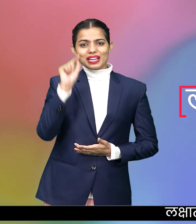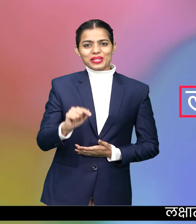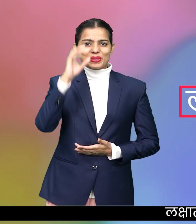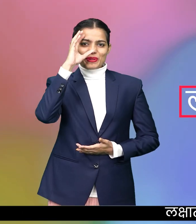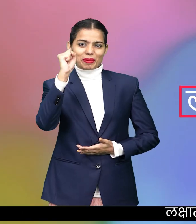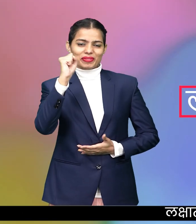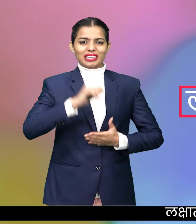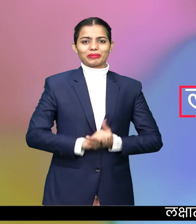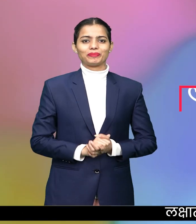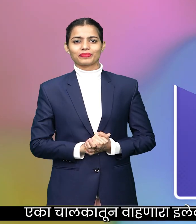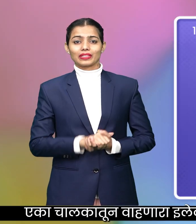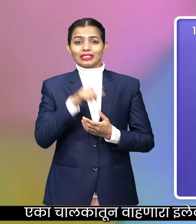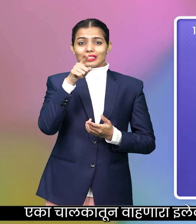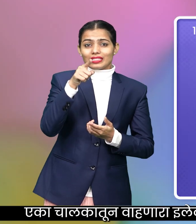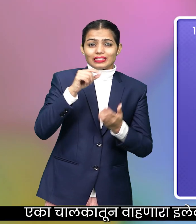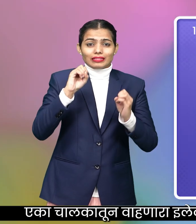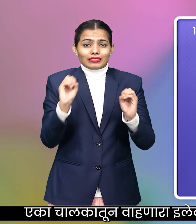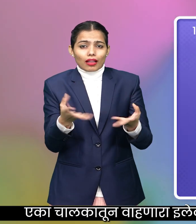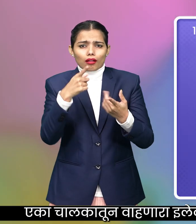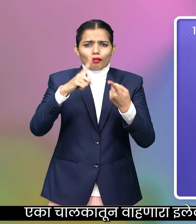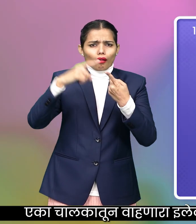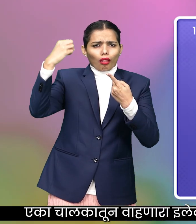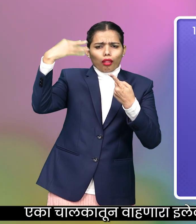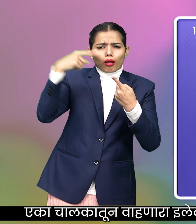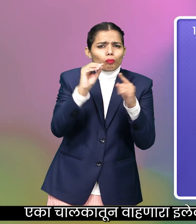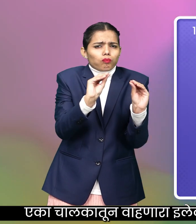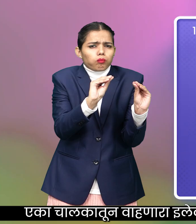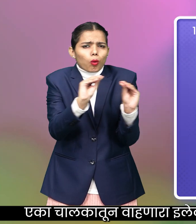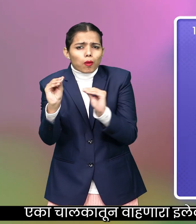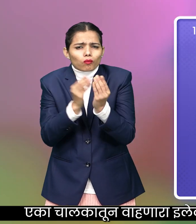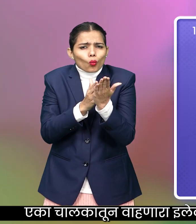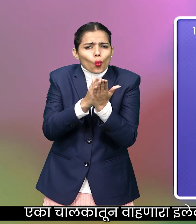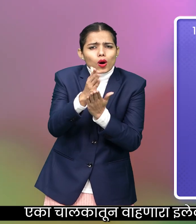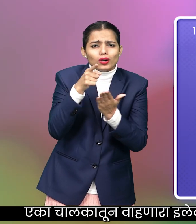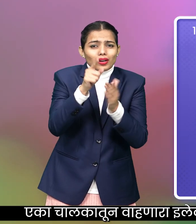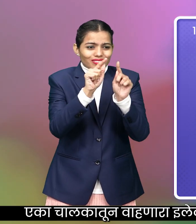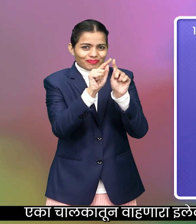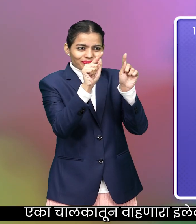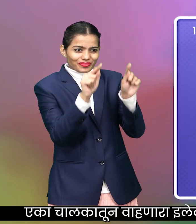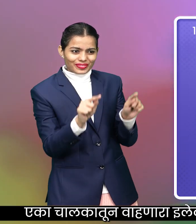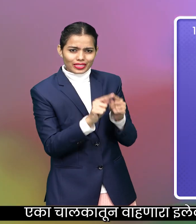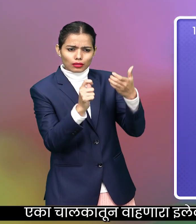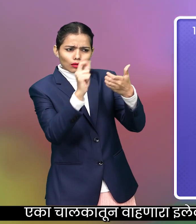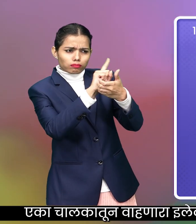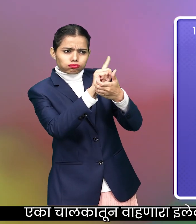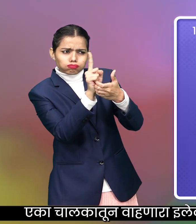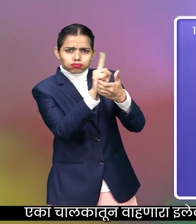लक्षात ठेवण्यासारखे मुद्दे: एका चालकातून वाहणारा इलेक्ट्रॉनचा प्रवाह हा विद्युत प्रवाह निर्माण करतो.